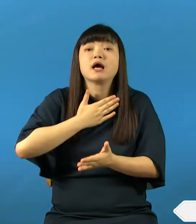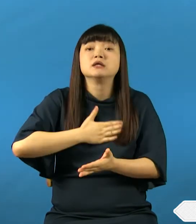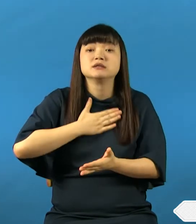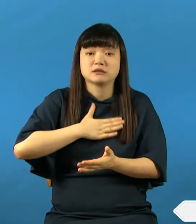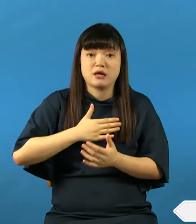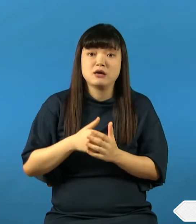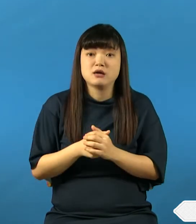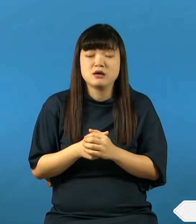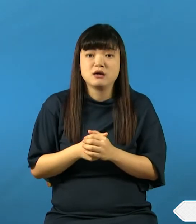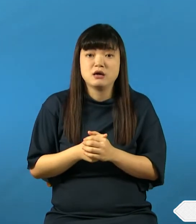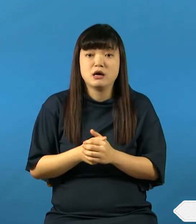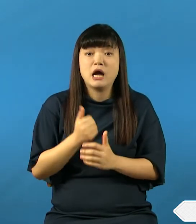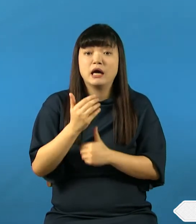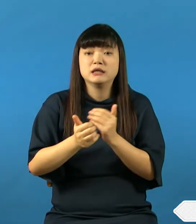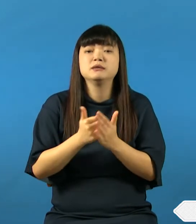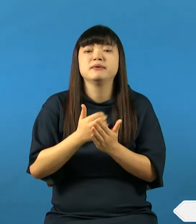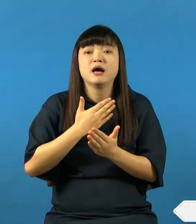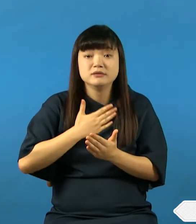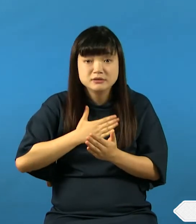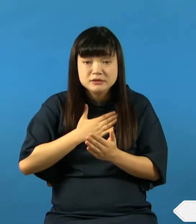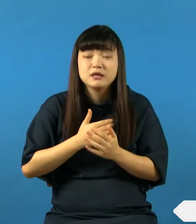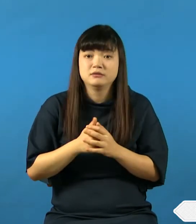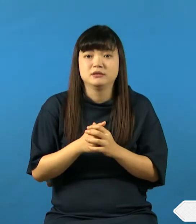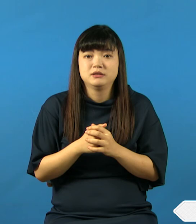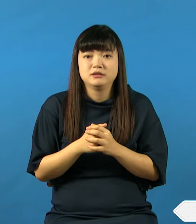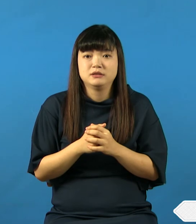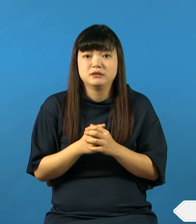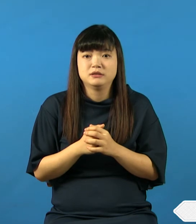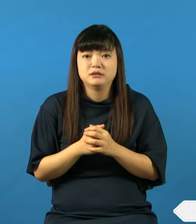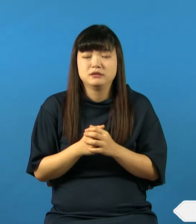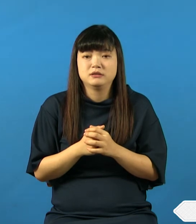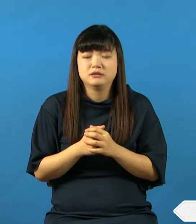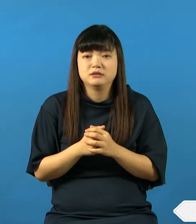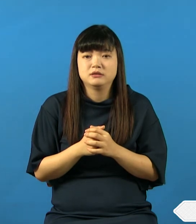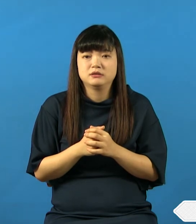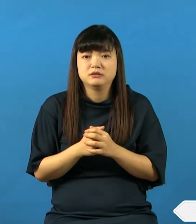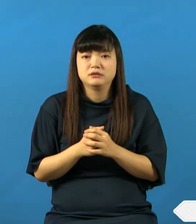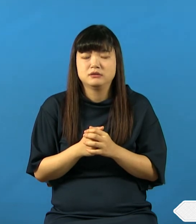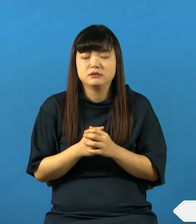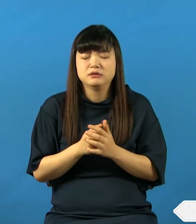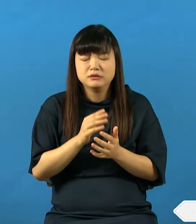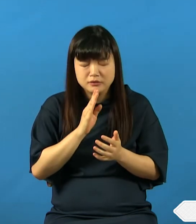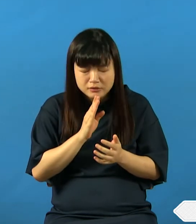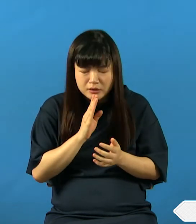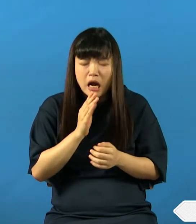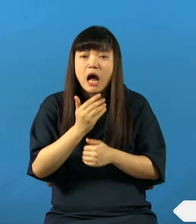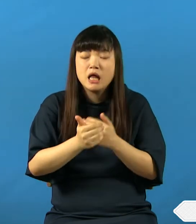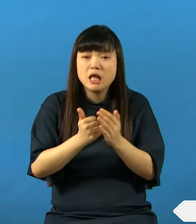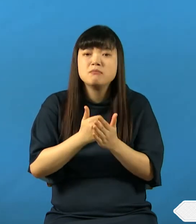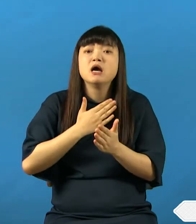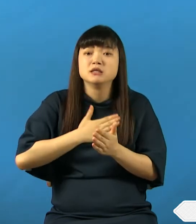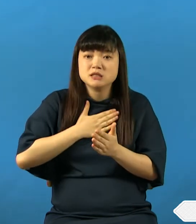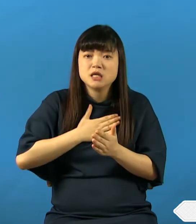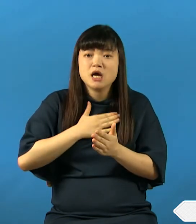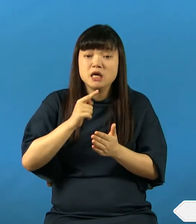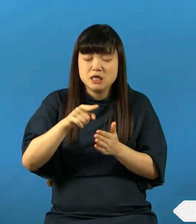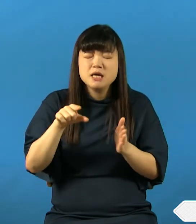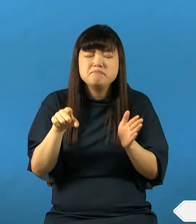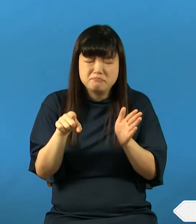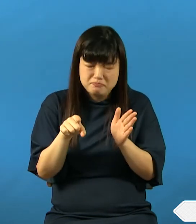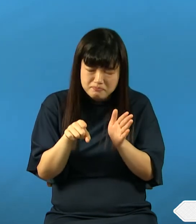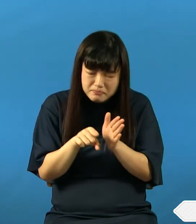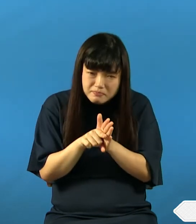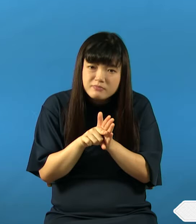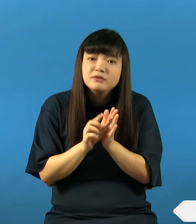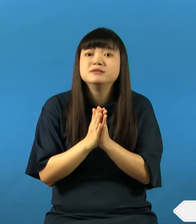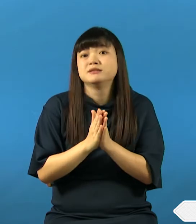길을 그가 아시나니, 그가 아시나니. 하나님이 아신다. 그래, 정말 하나님이 아신다.